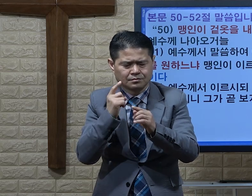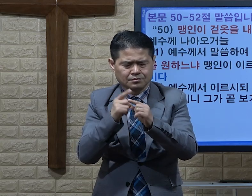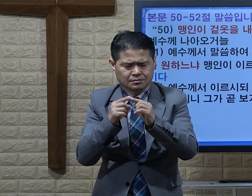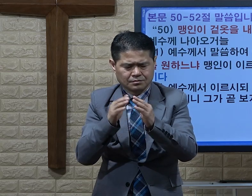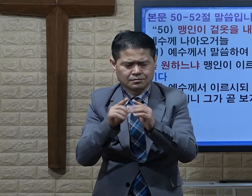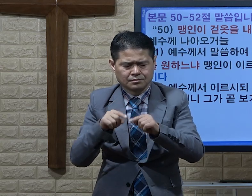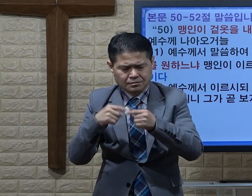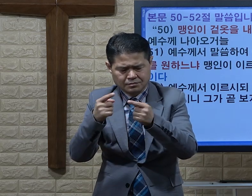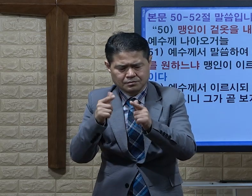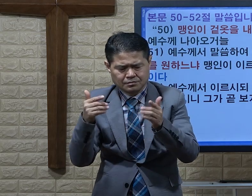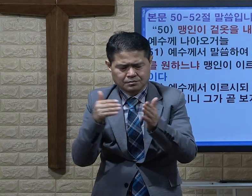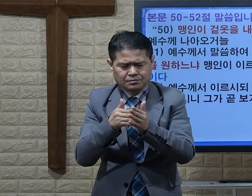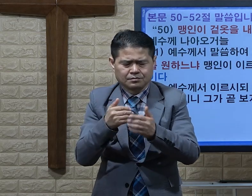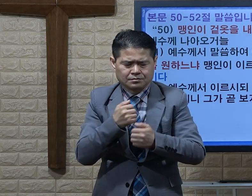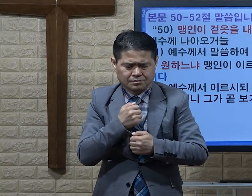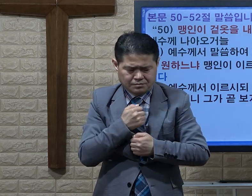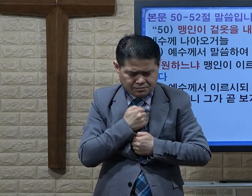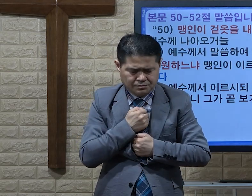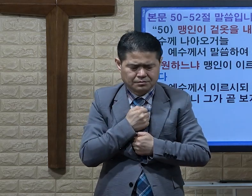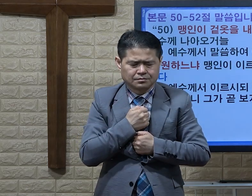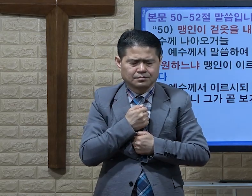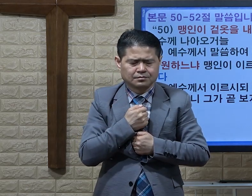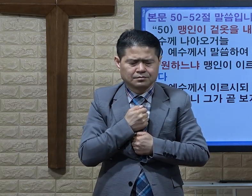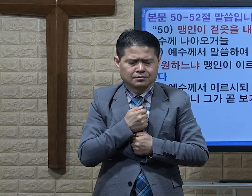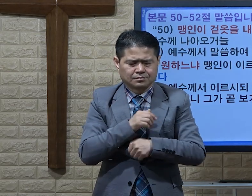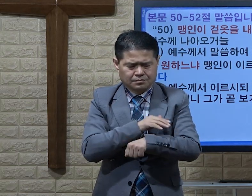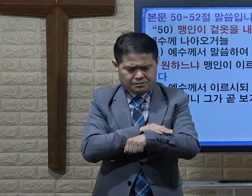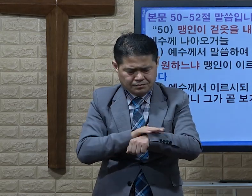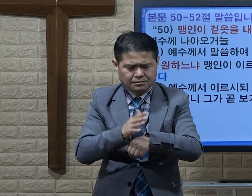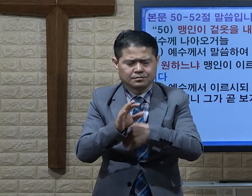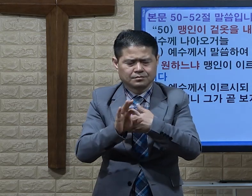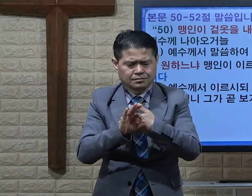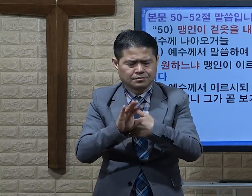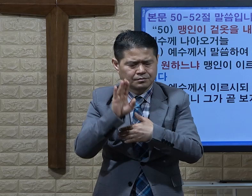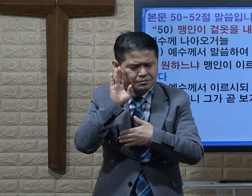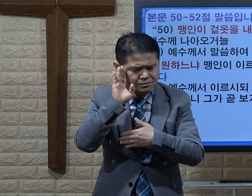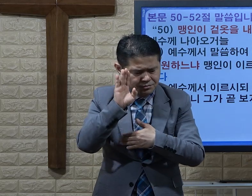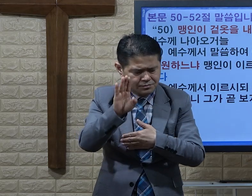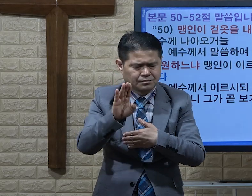그 이단 교회를 주의하며 살면서